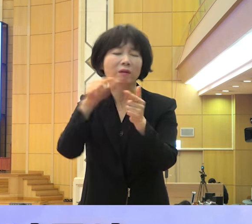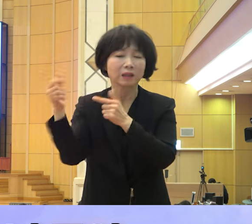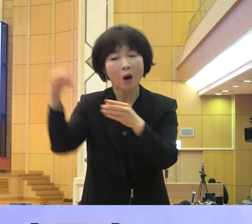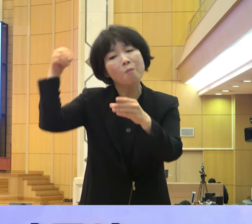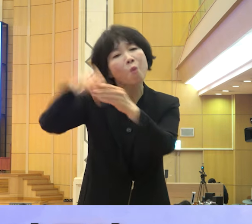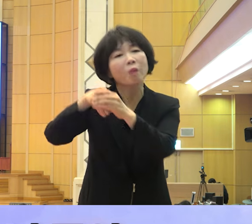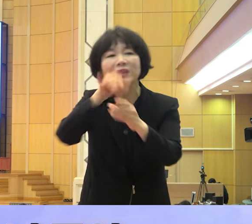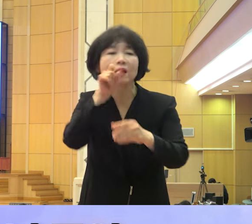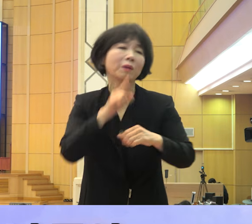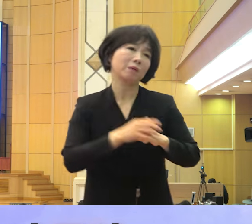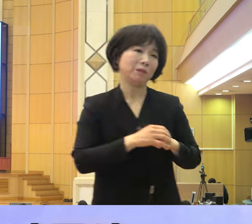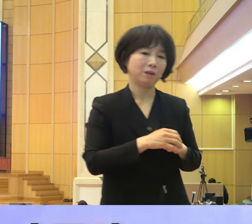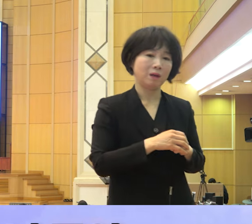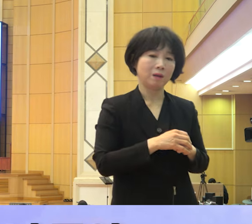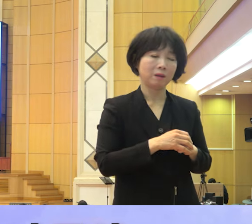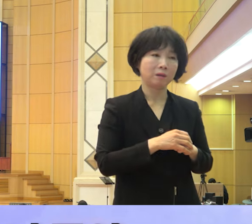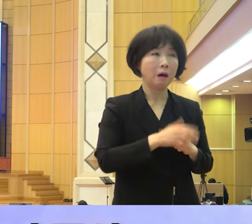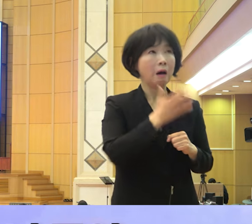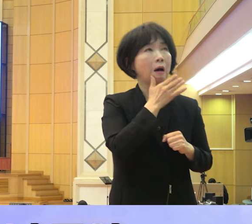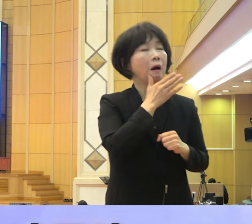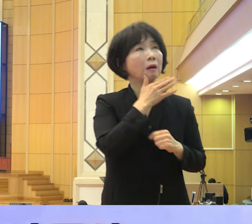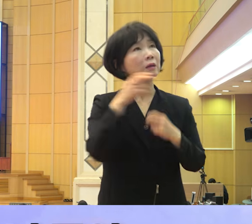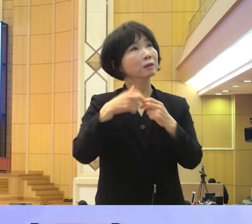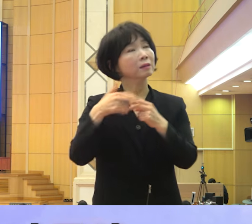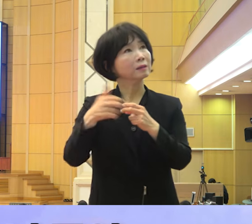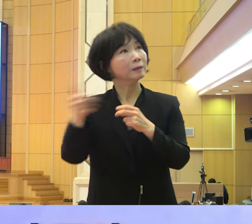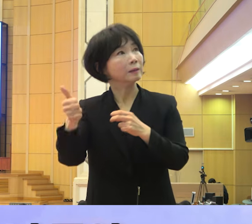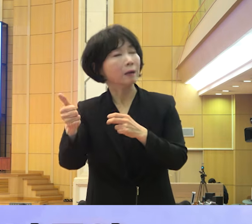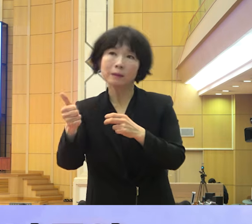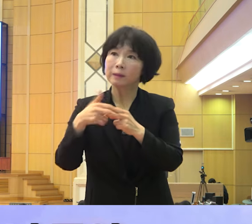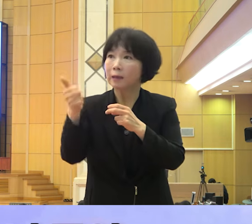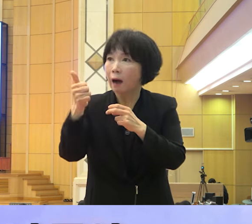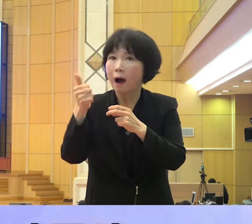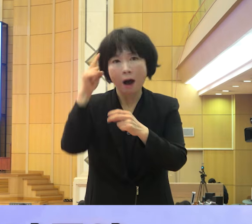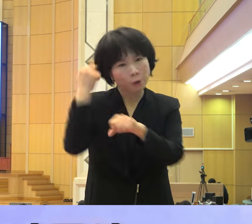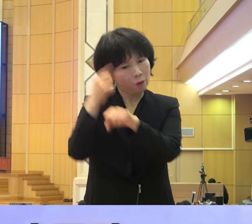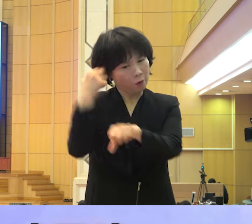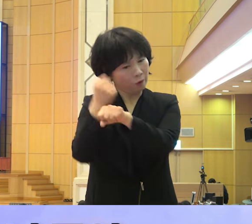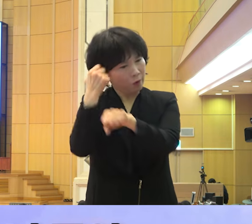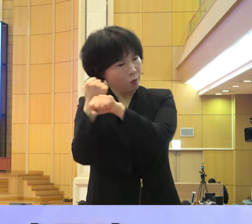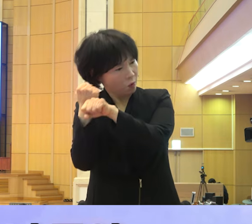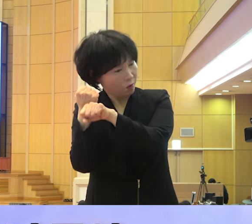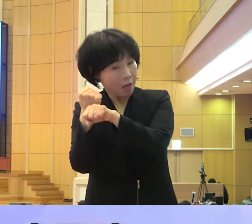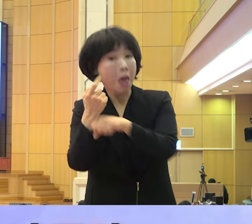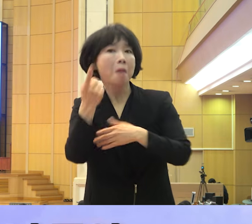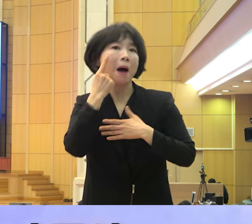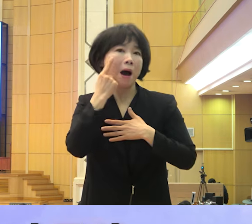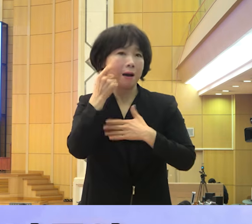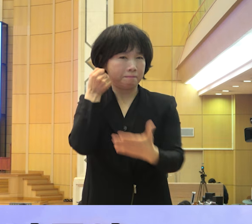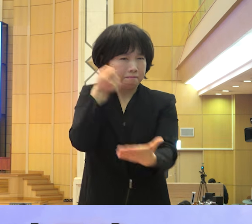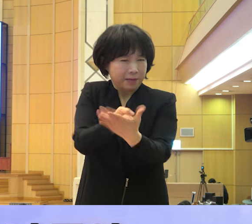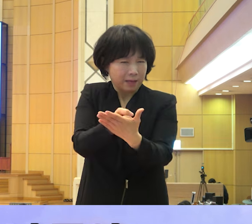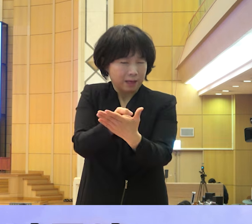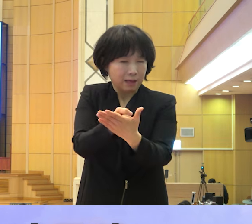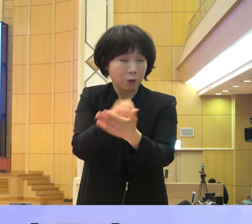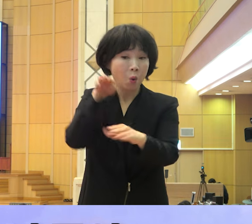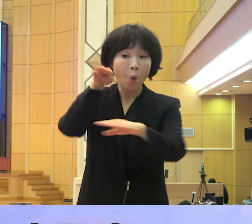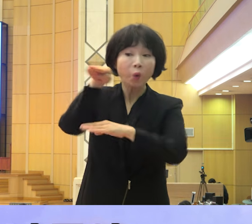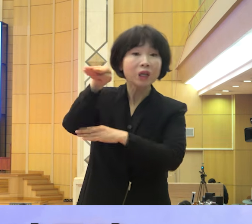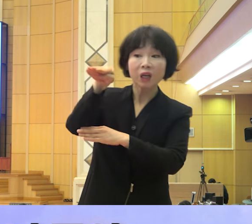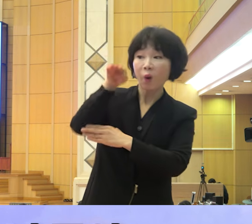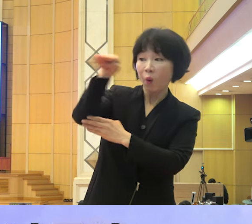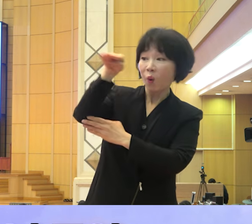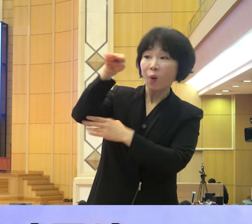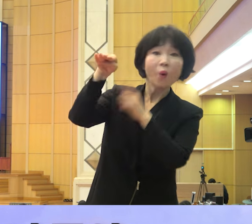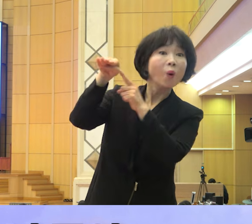의사가 연구 좀 해보자, 우리 뇌 속에 들어있는 이 강력한